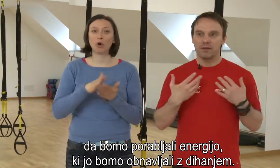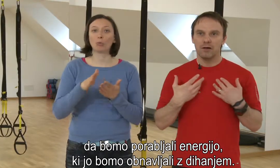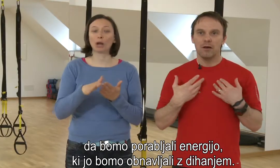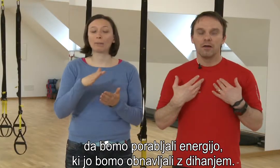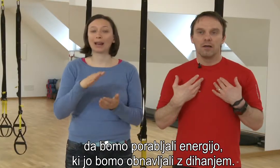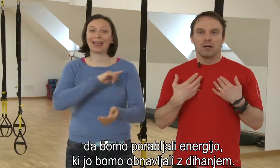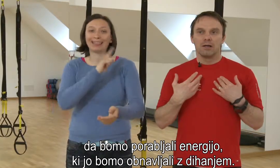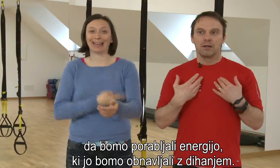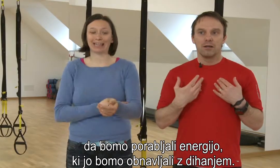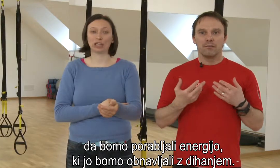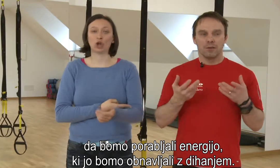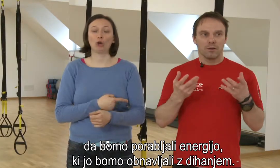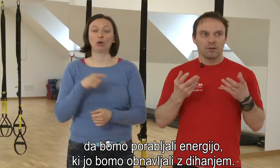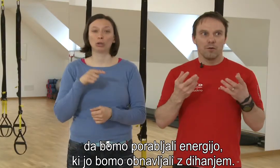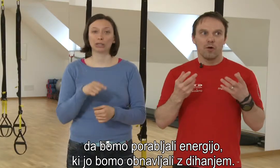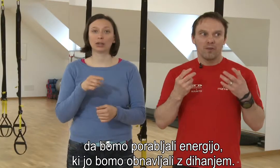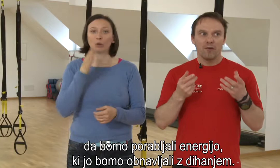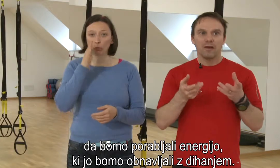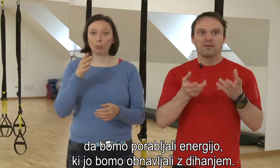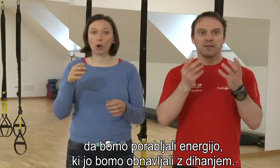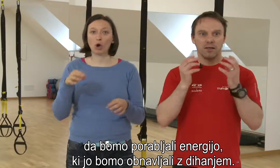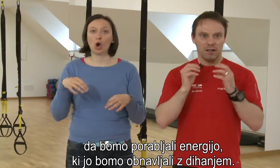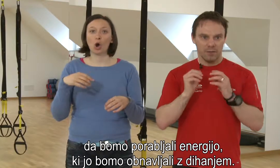energijo, ki jo bomo obnavljali z dihanjem.